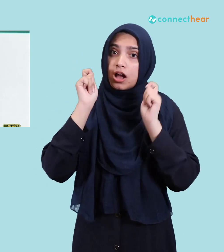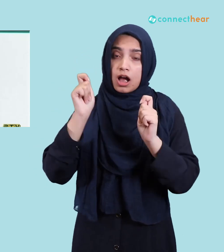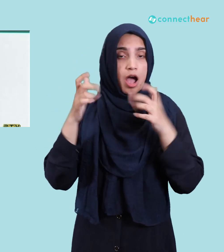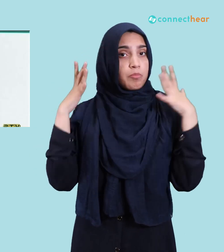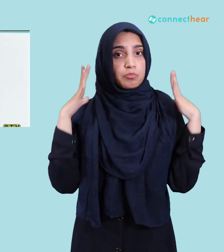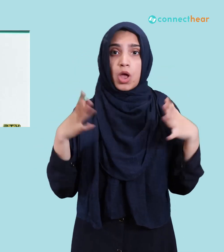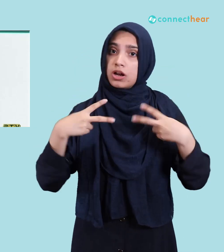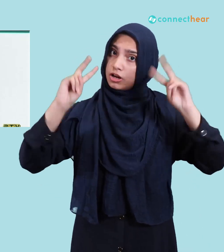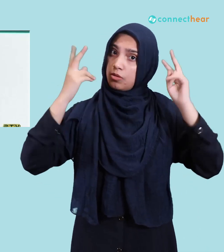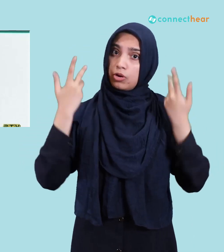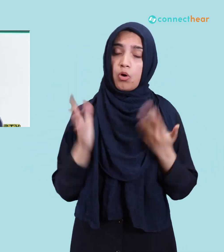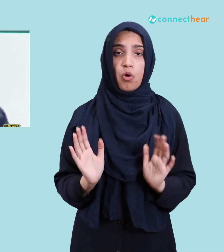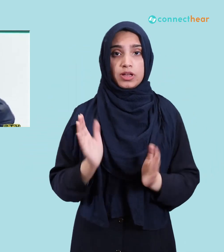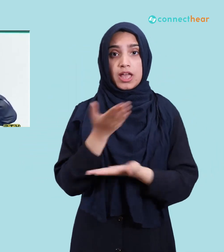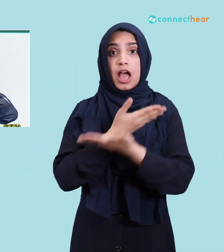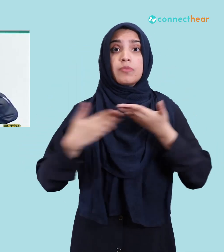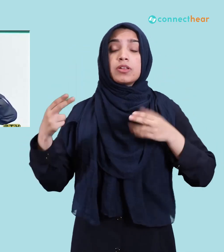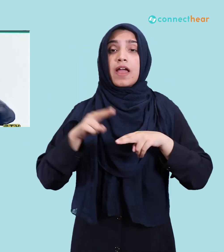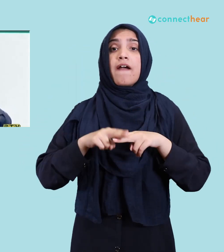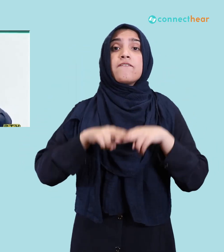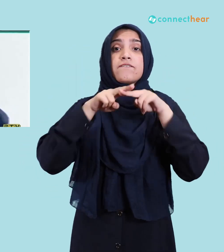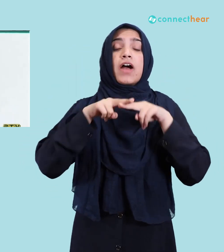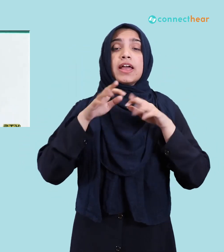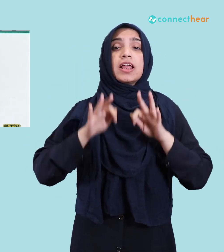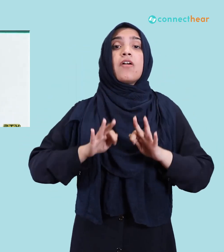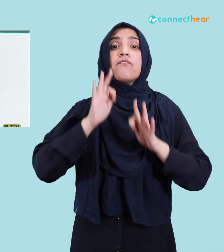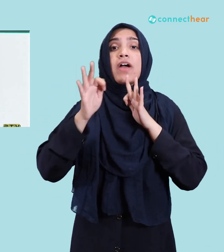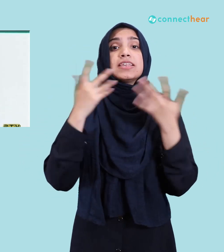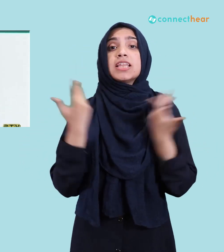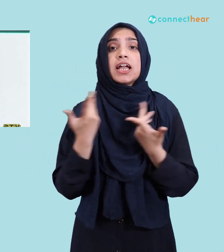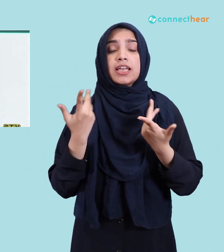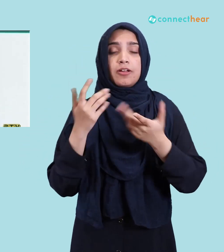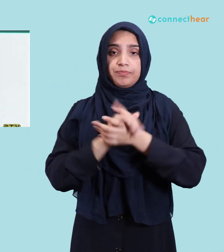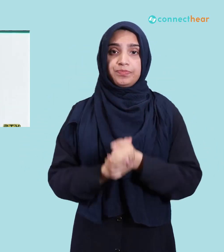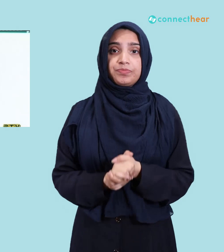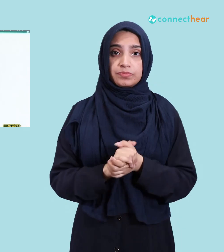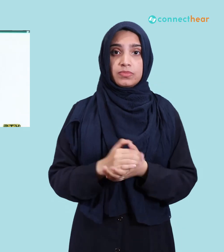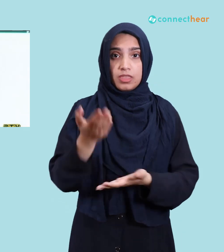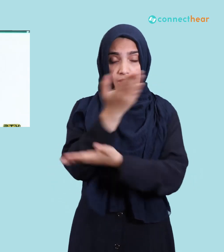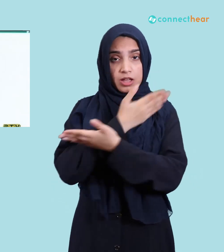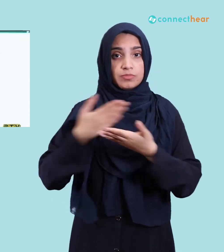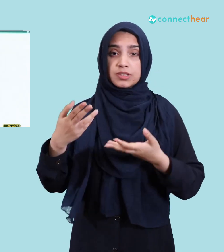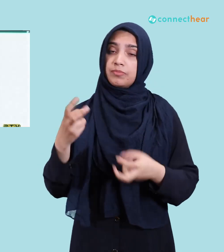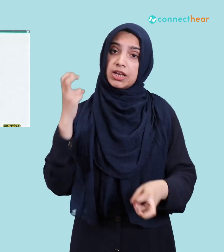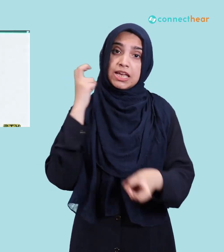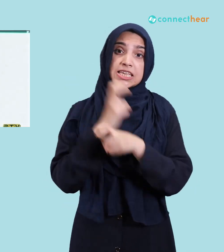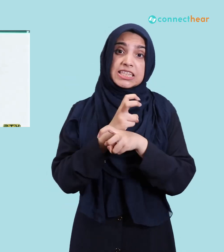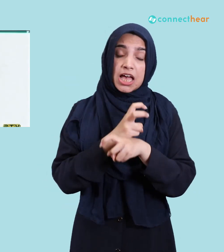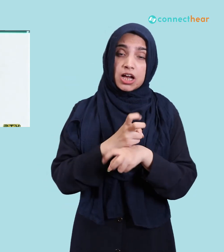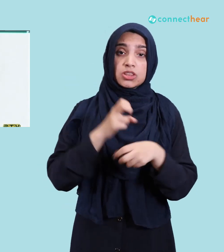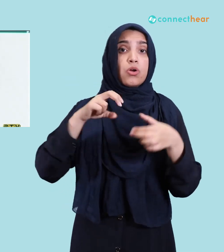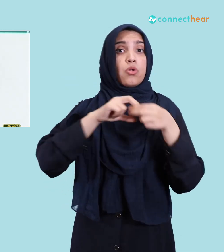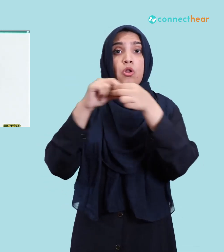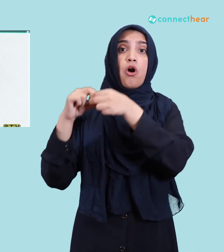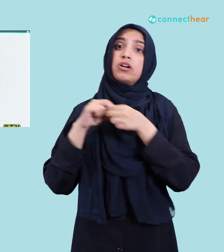یہ کیا کہ ہم نے بڑی جلدی فیصلہ کیا کہ ہم نے لاک ڈاؤن نہیں لگانا. ایک بڑا خوشائند دن